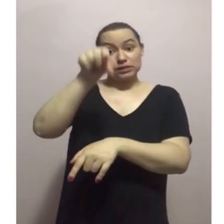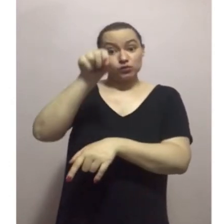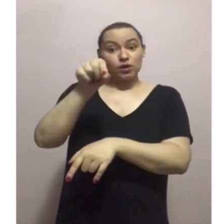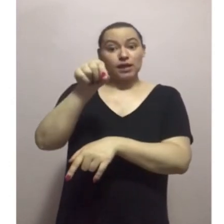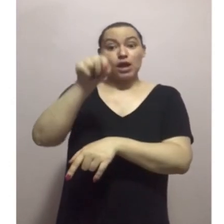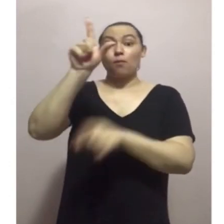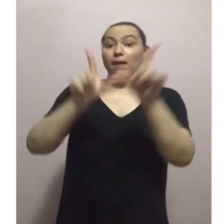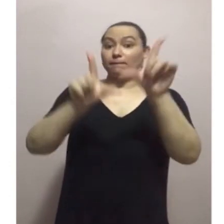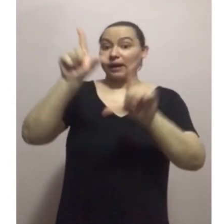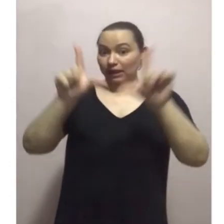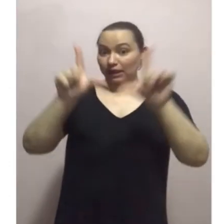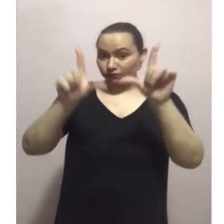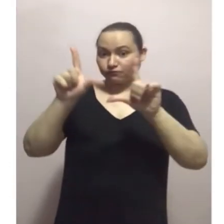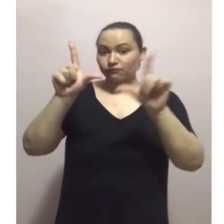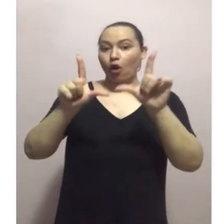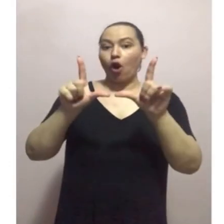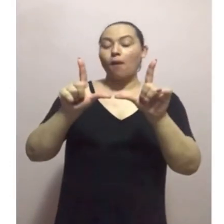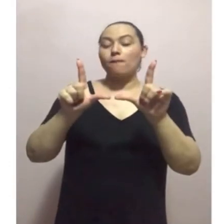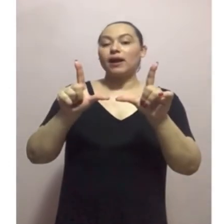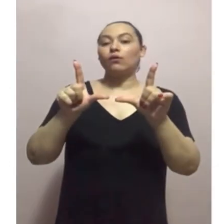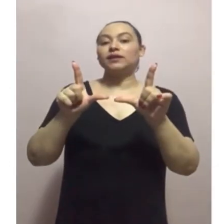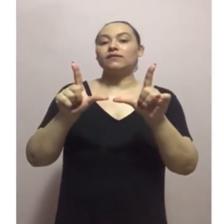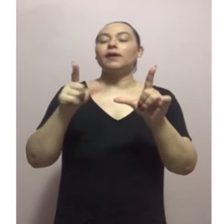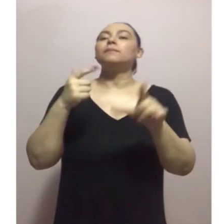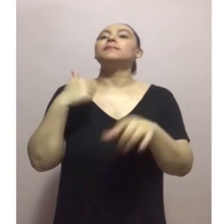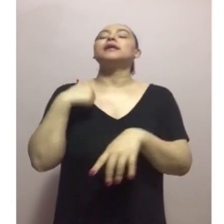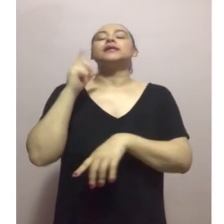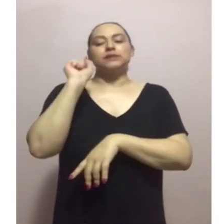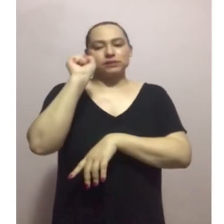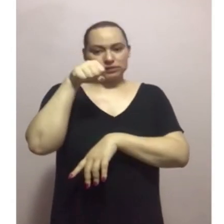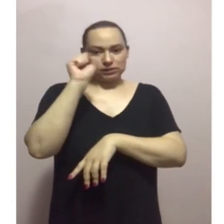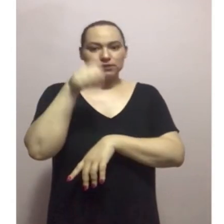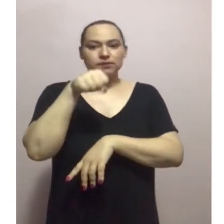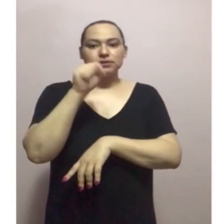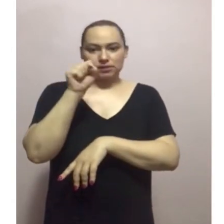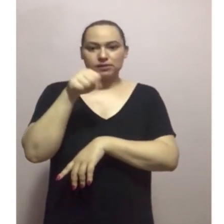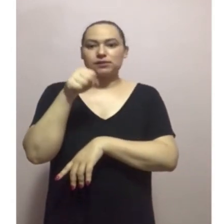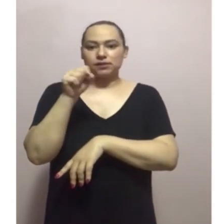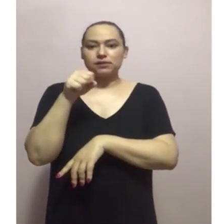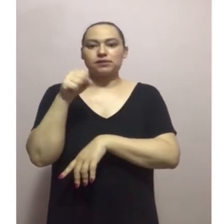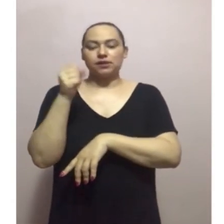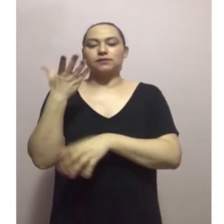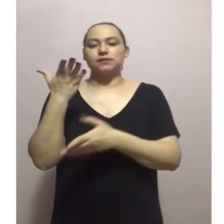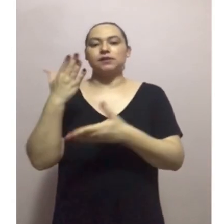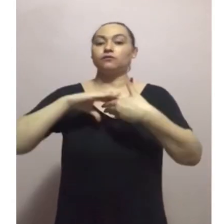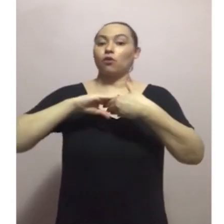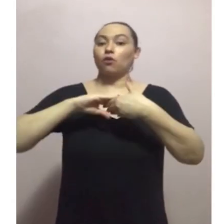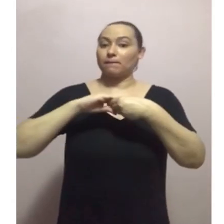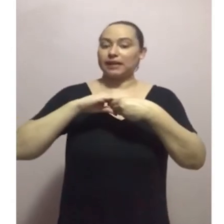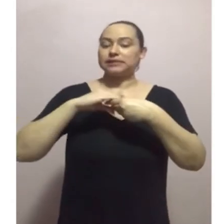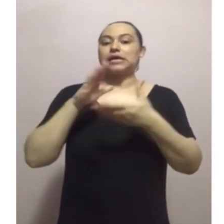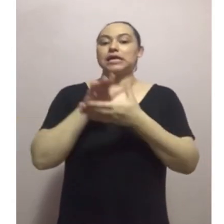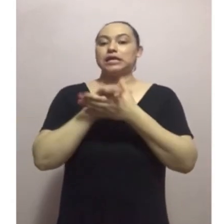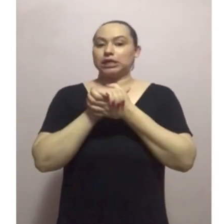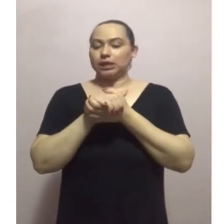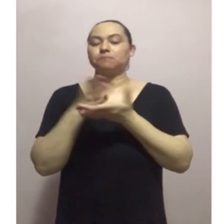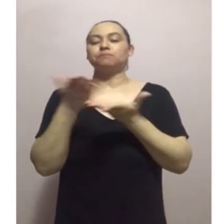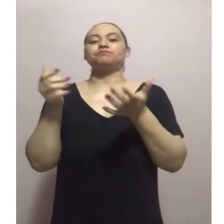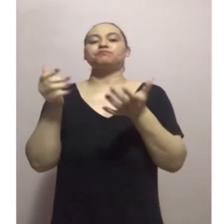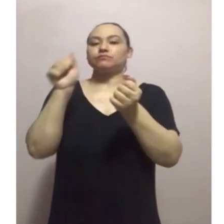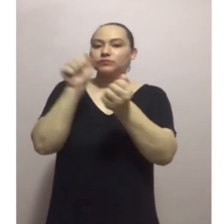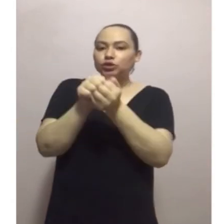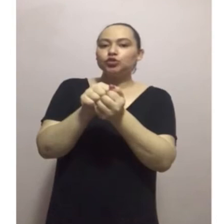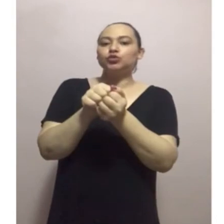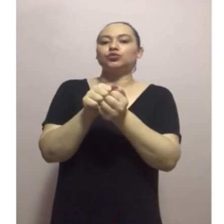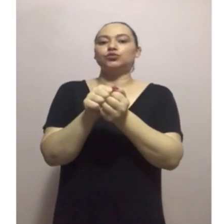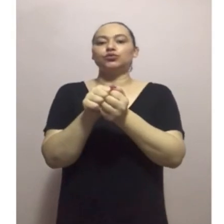né? A gente fez uma parceria, né? A Sim. gente fez junto, né? No YouTube e